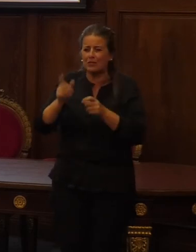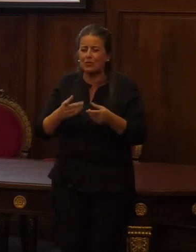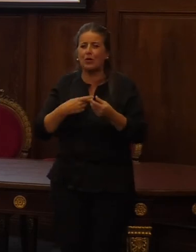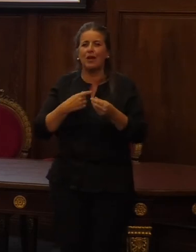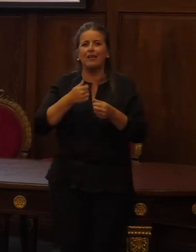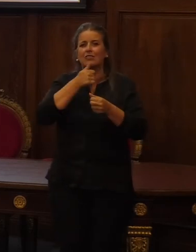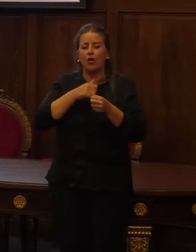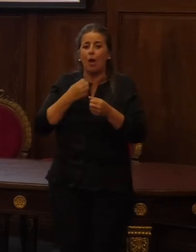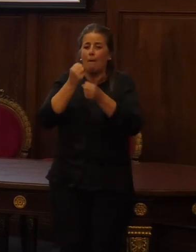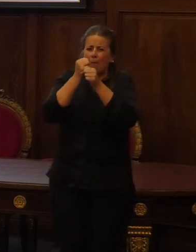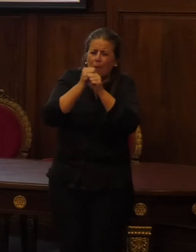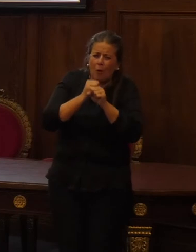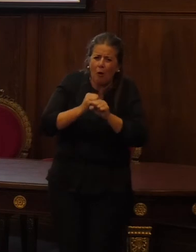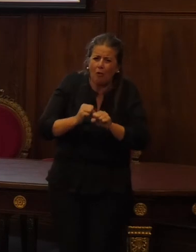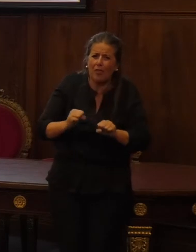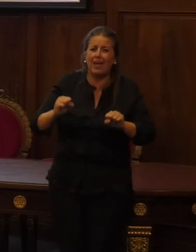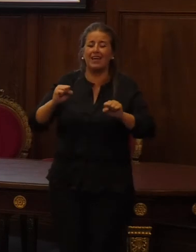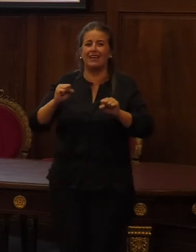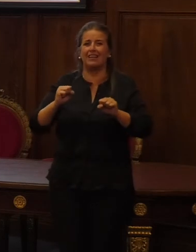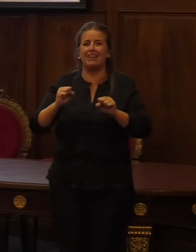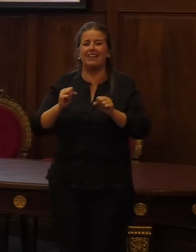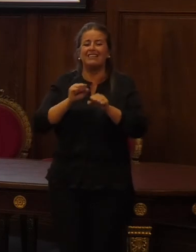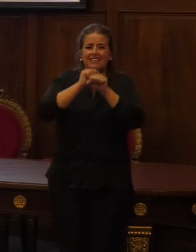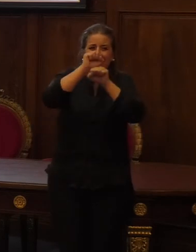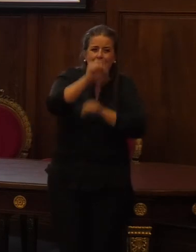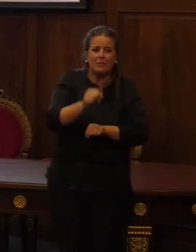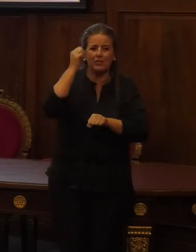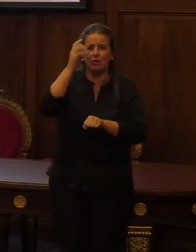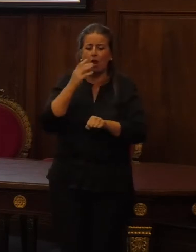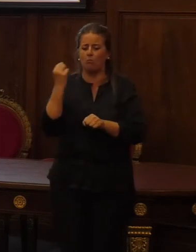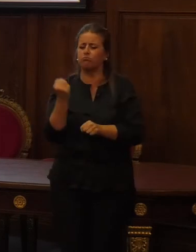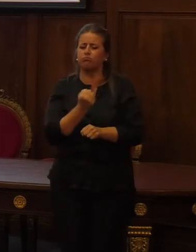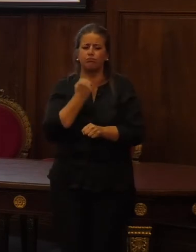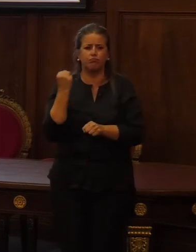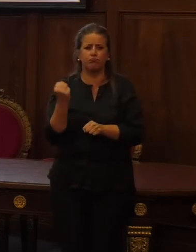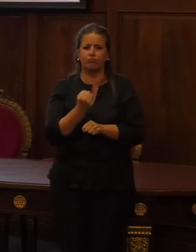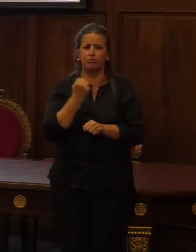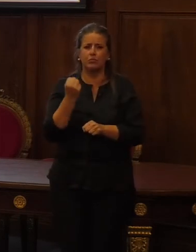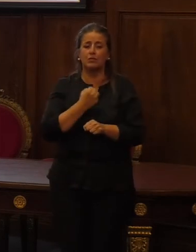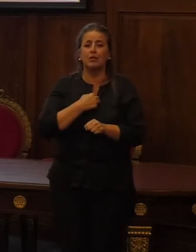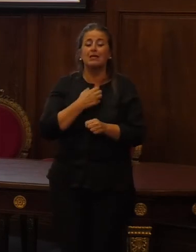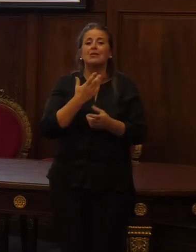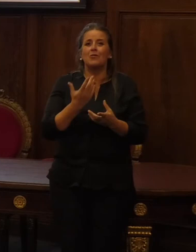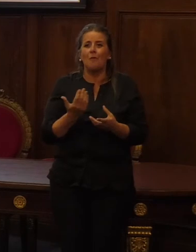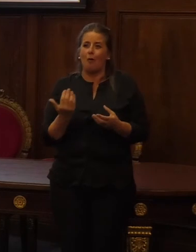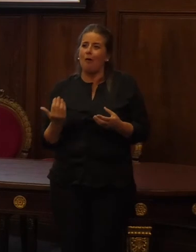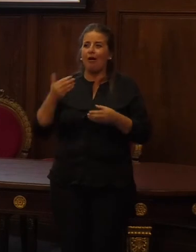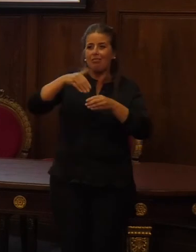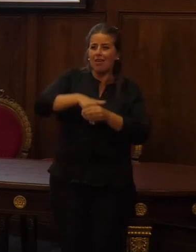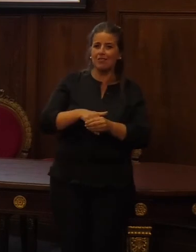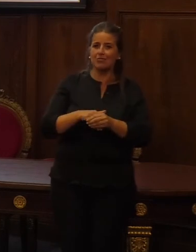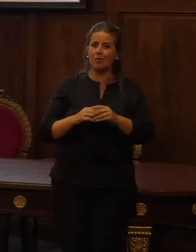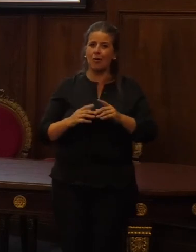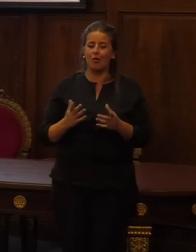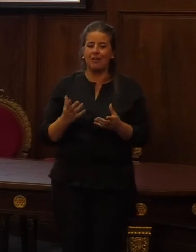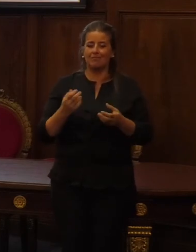historia, poder ser psicólogos era muy importante. Era generar un espacio en la Universidad de la